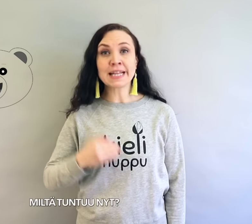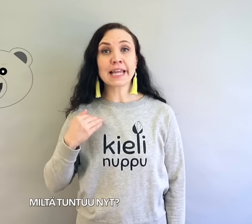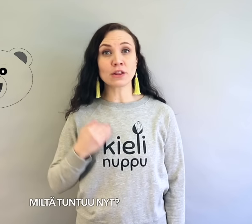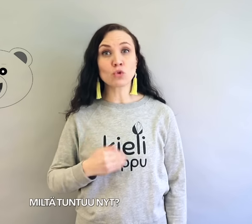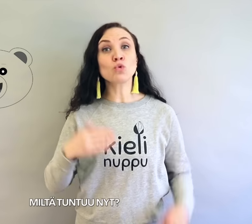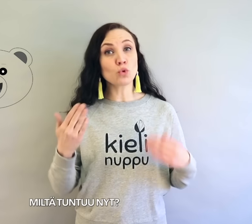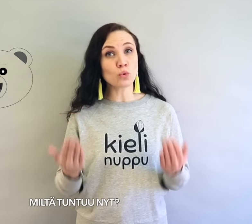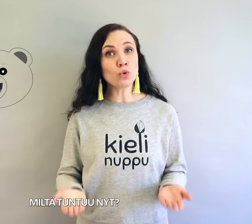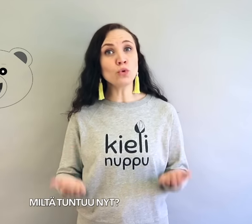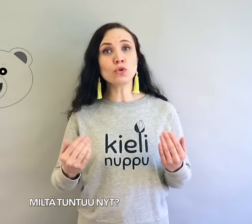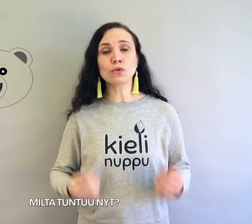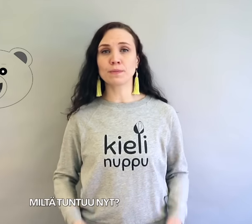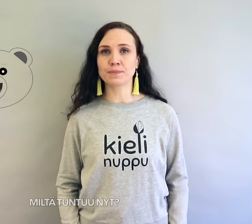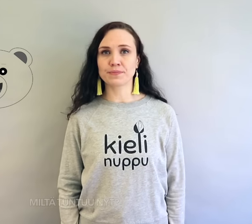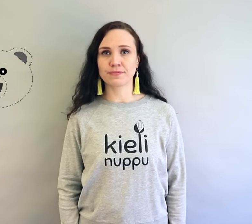miltä tuntuu nyt.